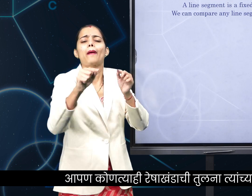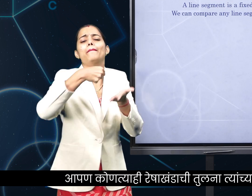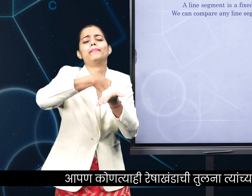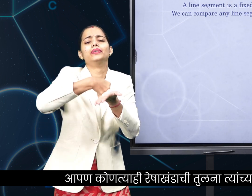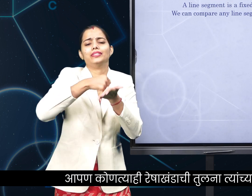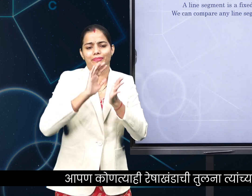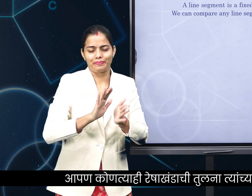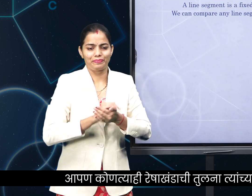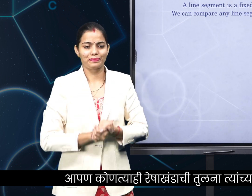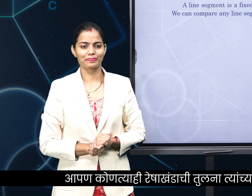शकतो.